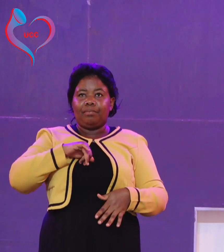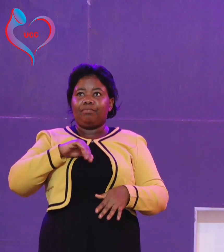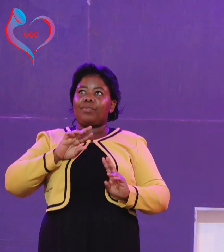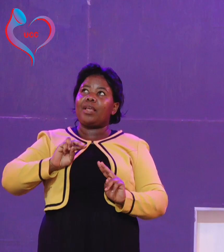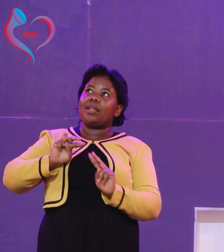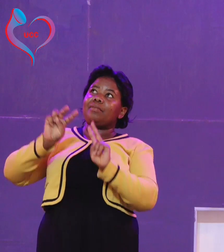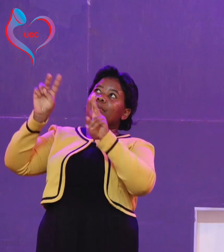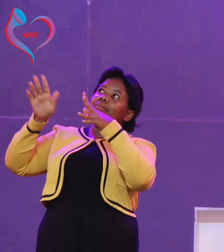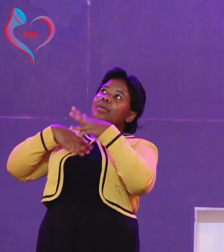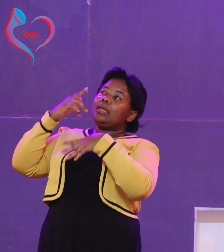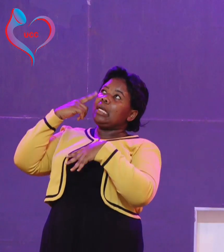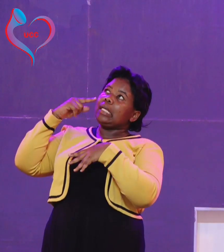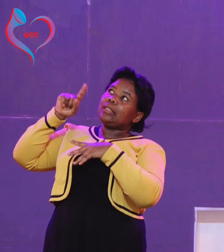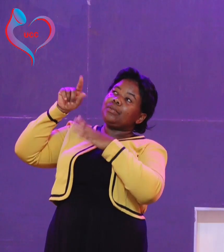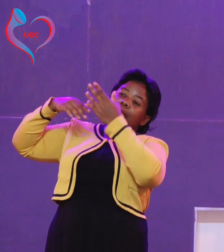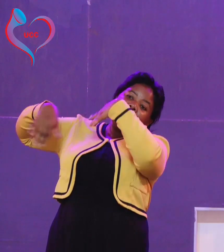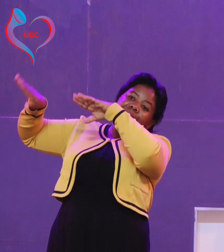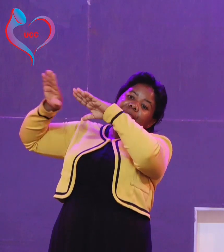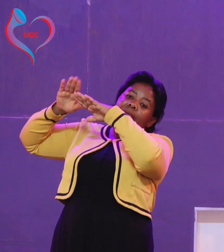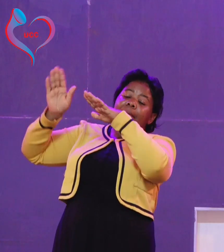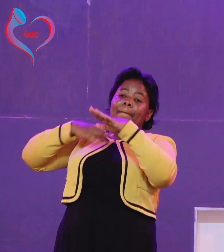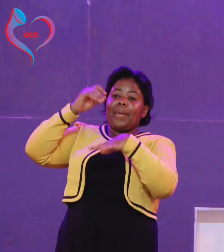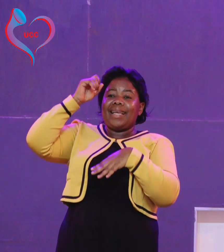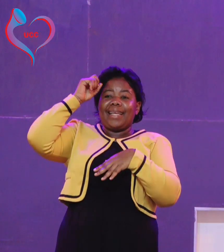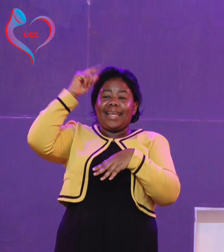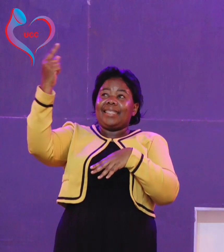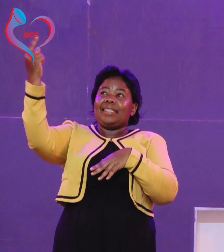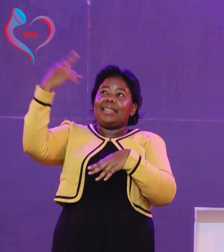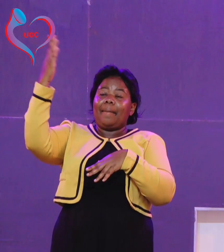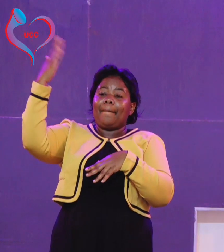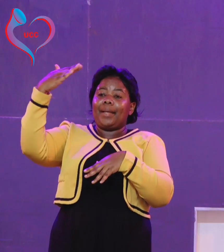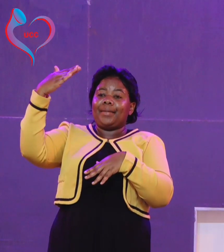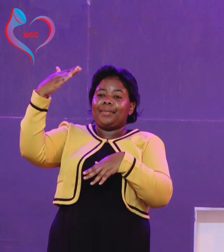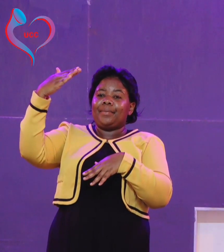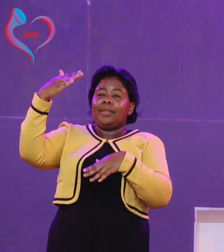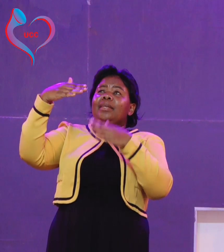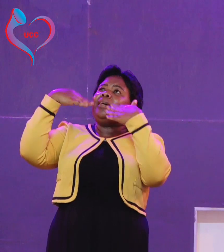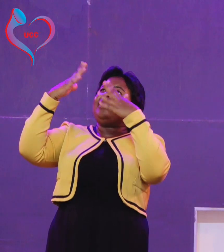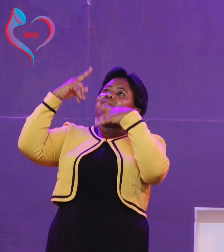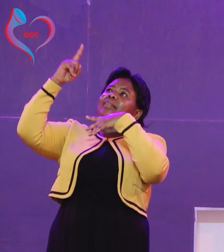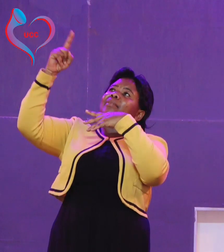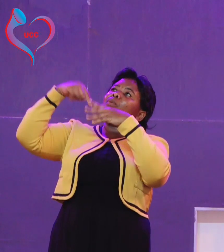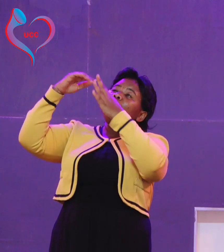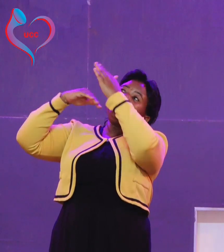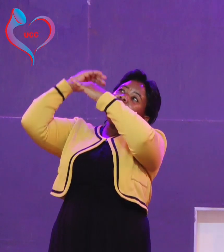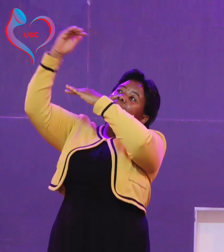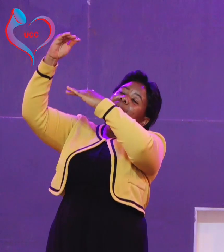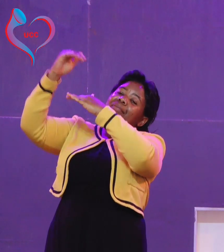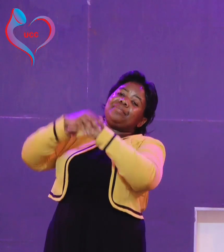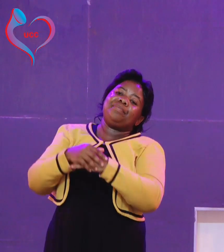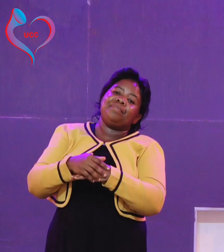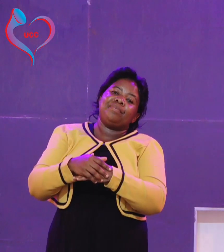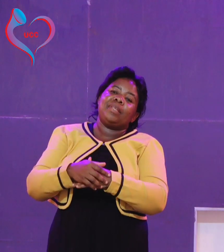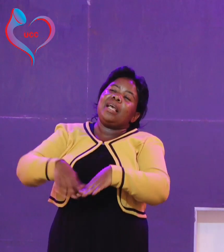nnyimusa amaaso gange ery'eggulu. Amagezi gange ne ganziramu. Ne nebaza oyo ali waggulu ennyo.